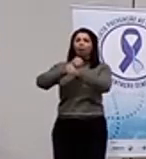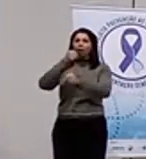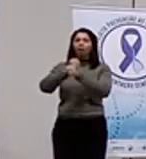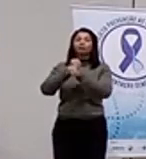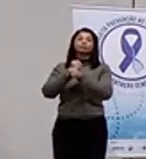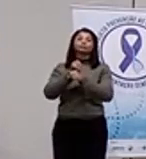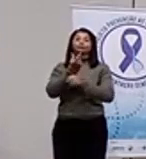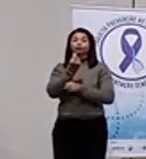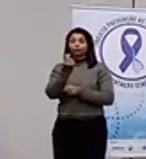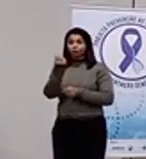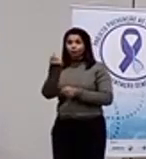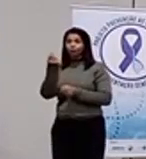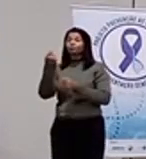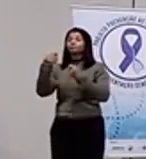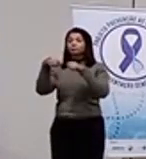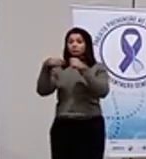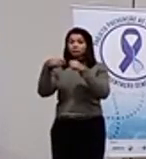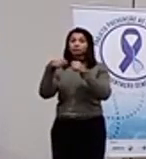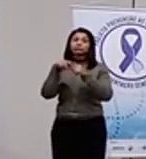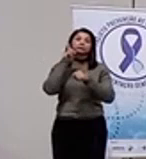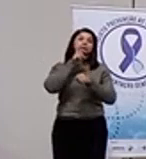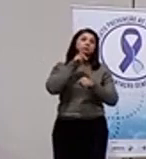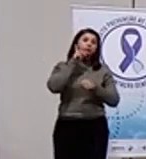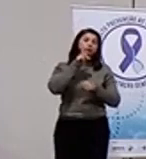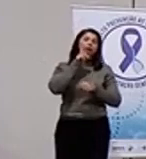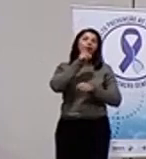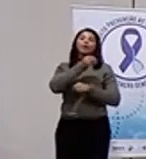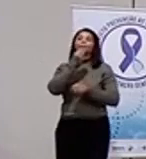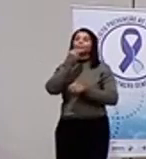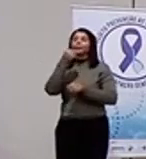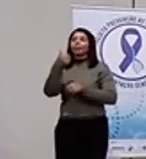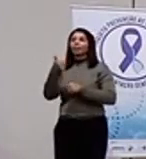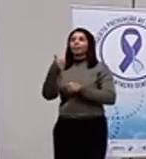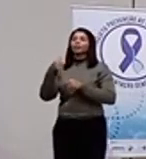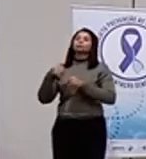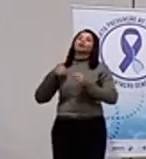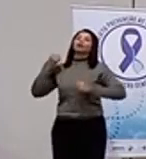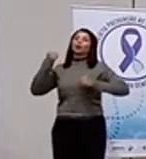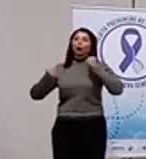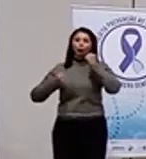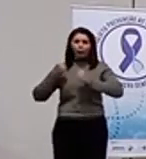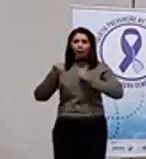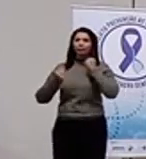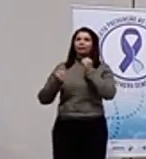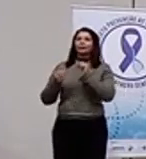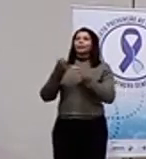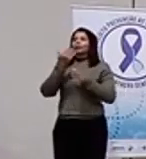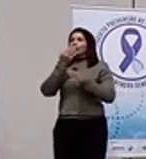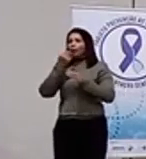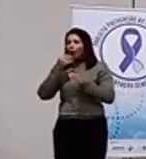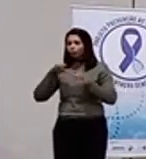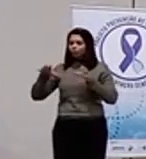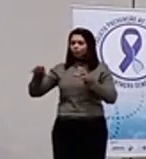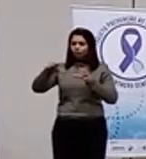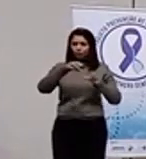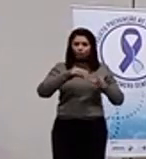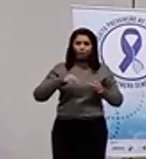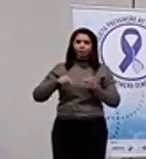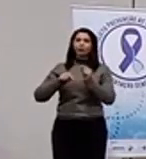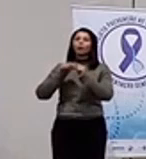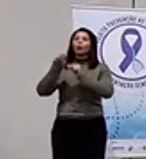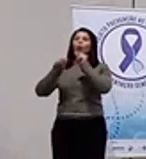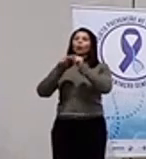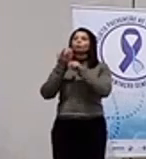fazer fundações, os americanos são muito bons nisso. Eles fazem corrida, piquenique, vendem coisa, para poder o quê? Financiar um estudo